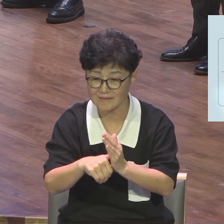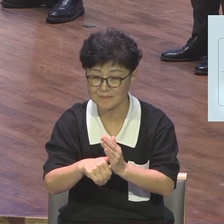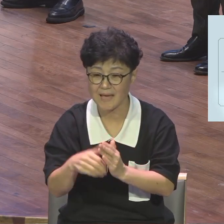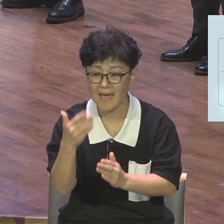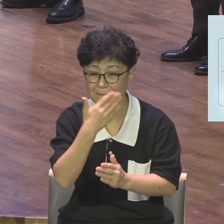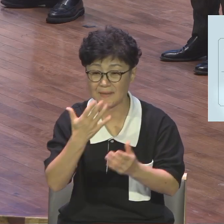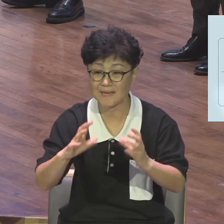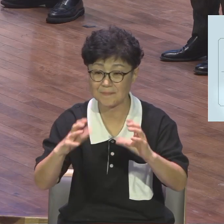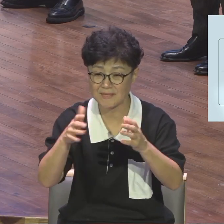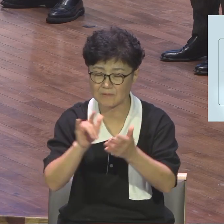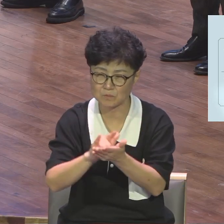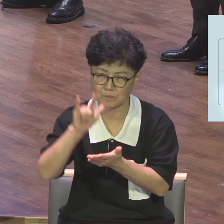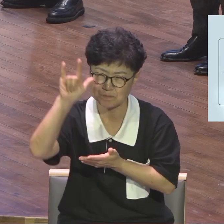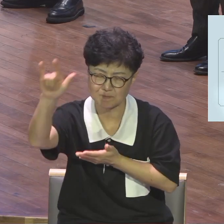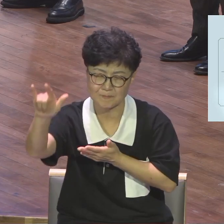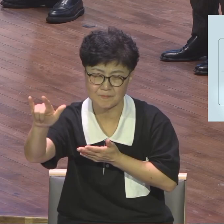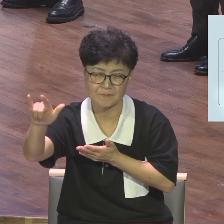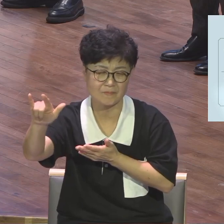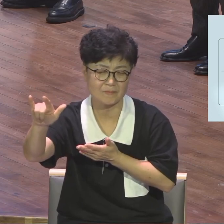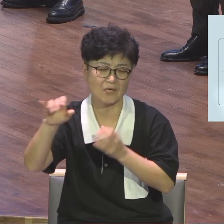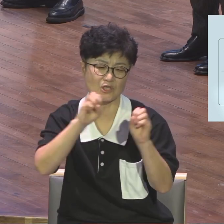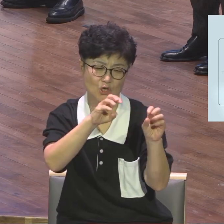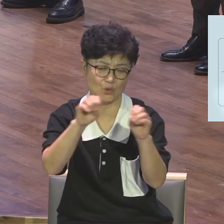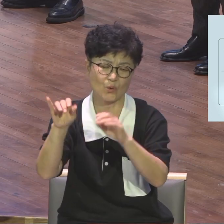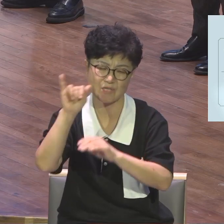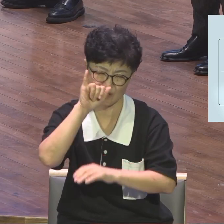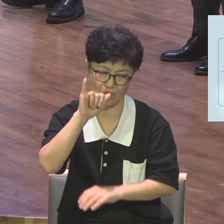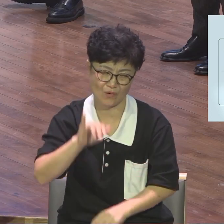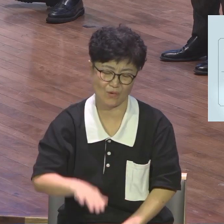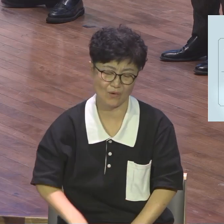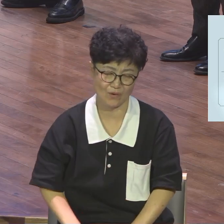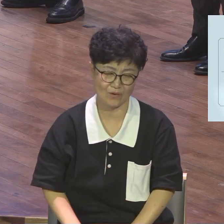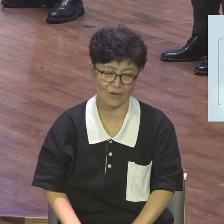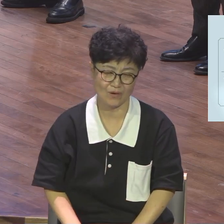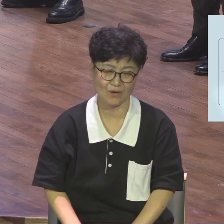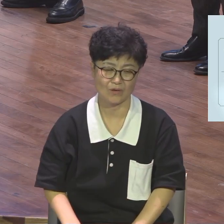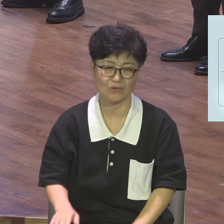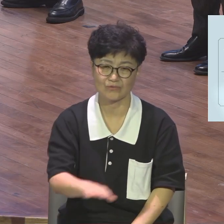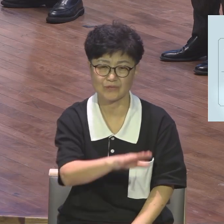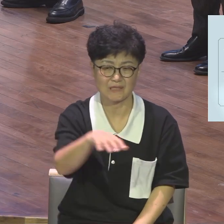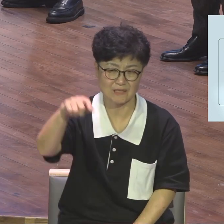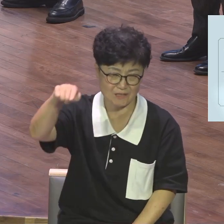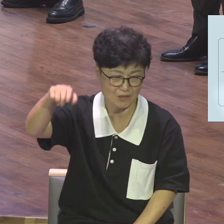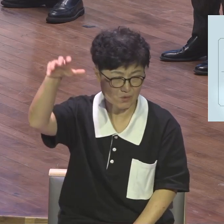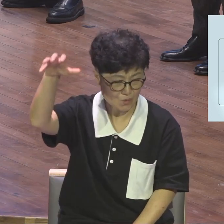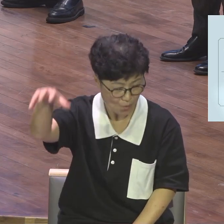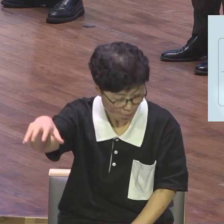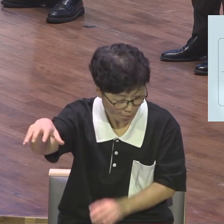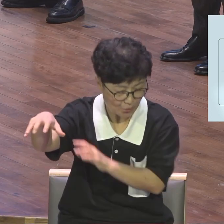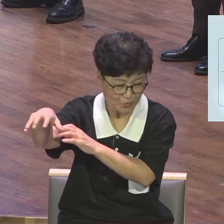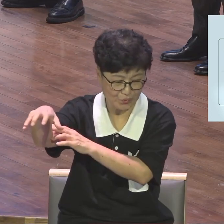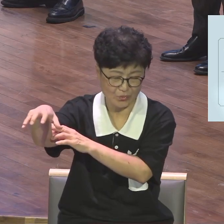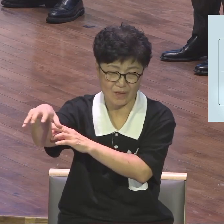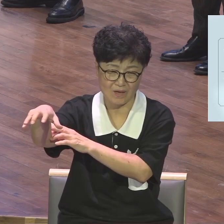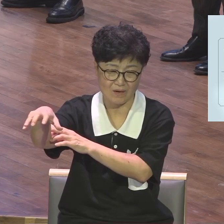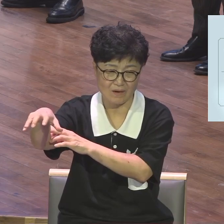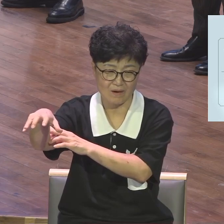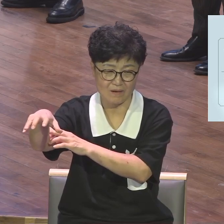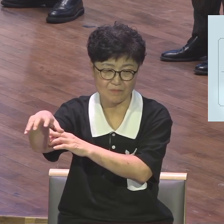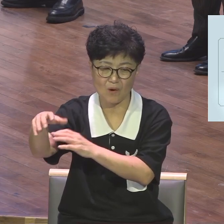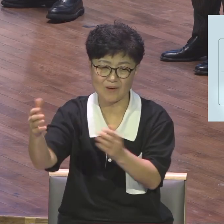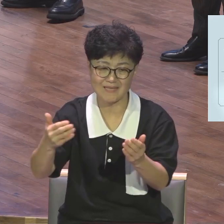캠프가 진행이 되어집니다. 우리 민도로, 안티폴로, 우리 팔라완 현장에 우리 팀장, 팀원, 선교원장과 우리 일정과 만남을 위해서 기도해